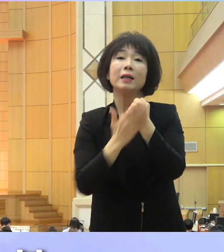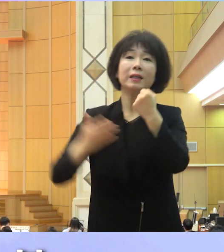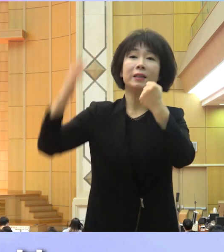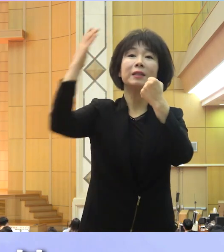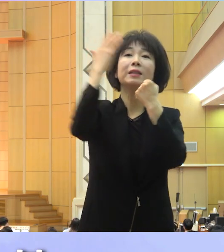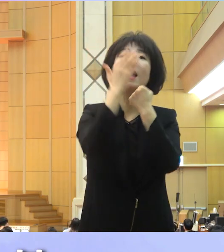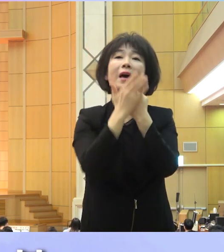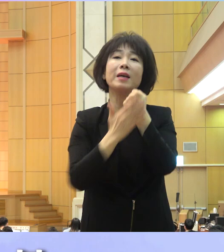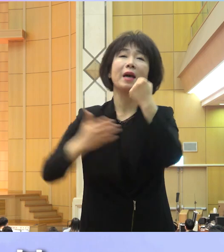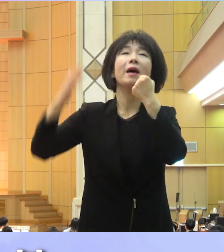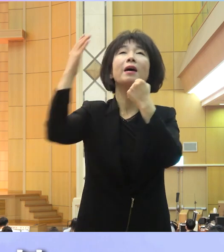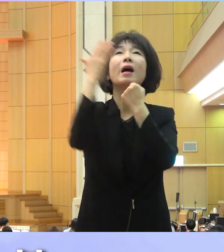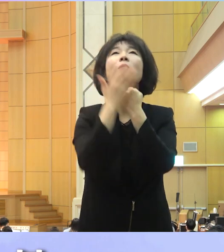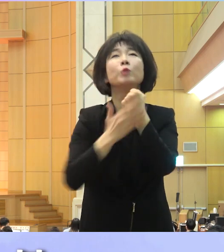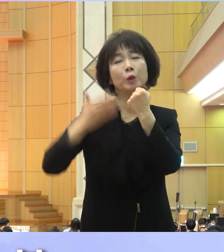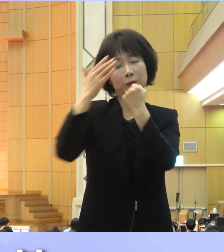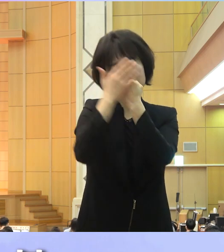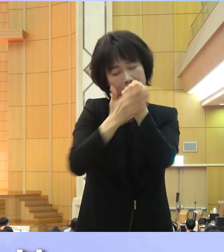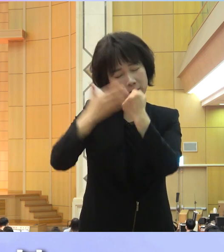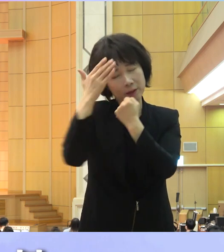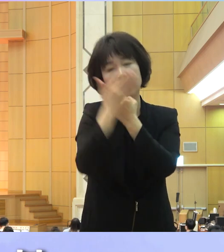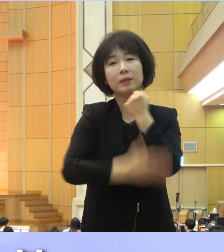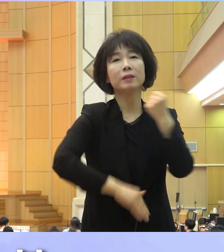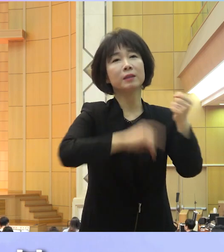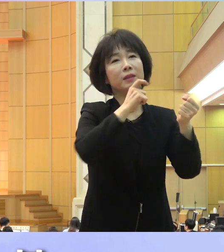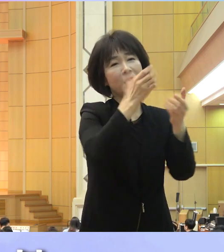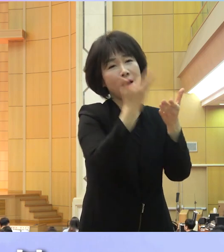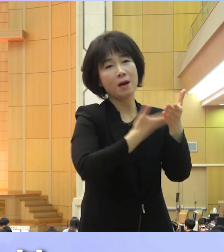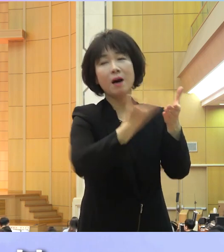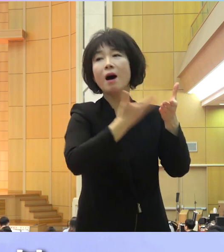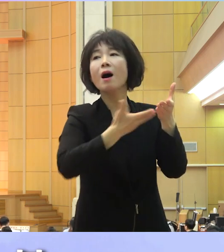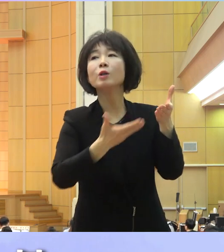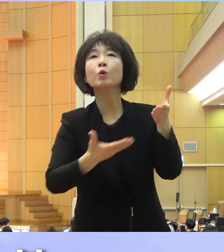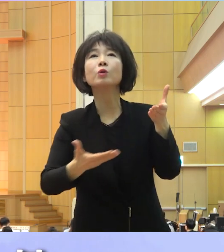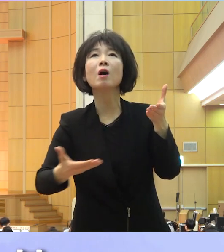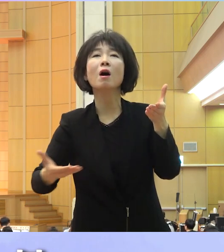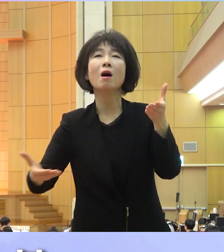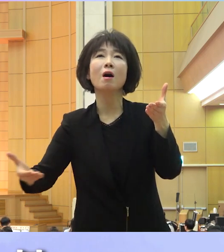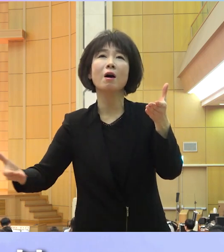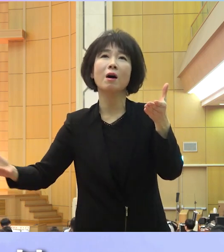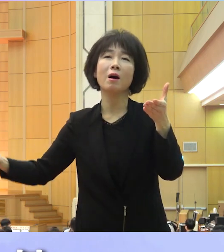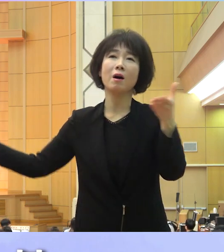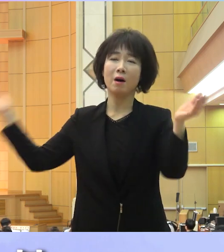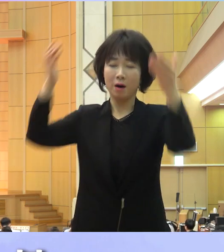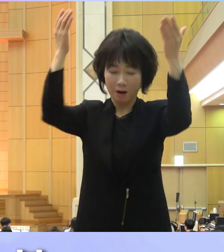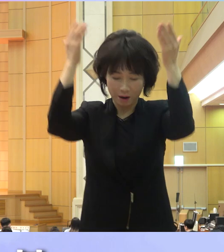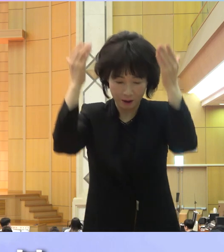하소서. 은혜의 강물 흐르게